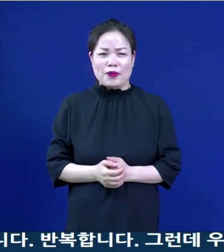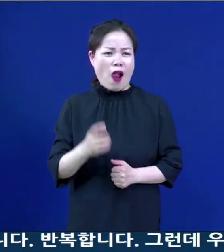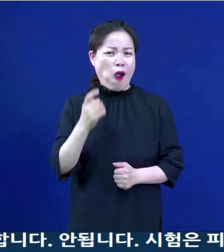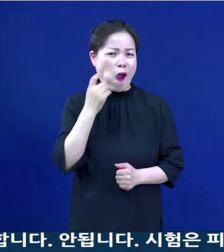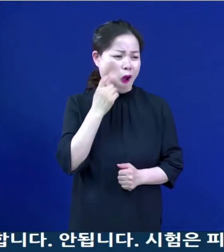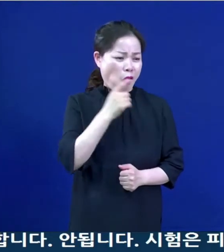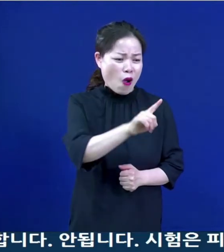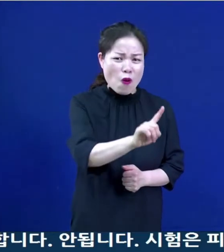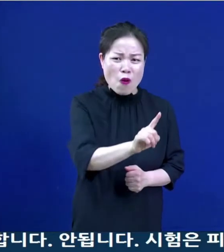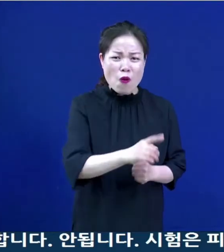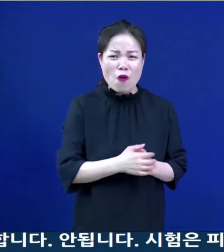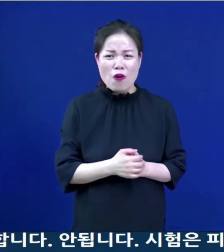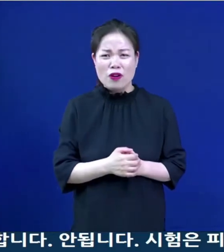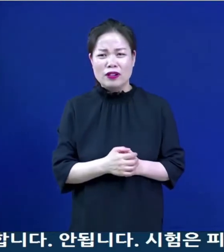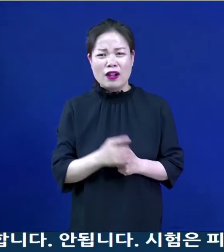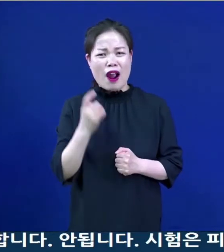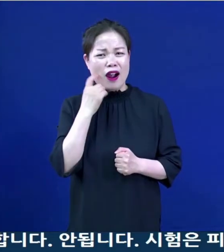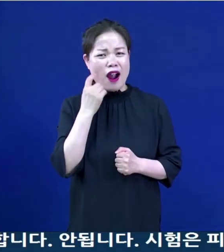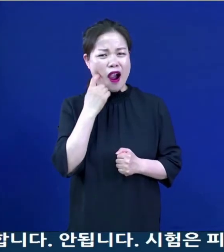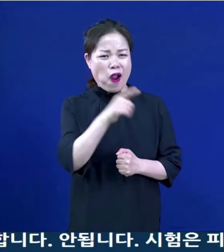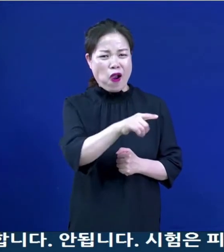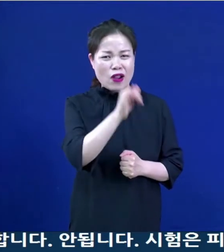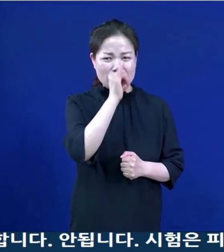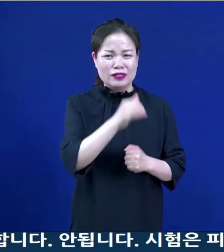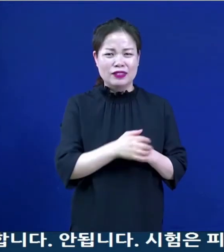짝퉁들이 어떻게 했냐면 이렇게 한 것 같아요. 짝퉁들이